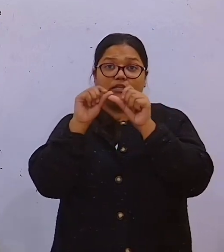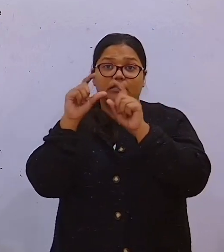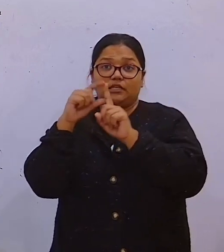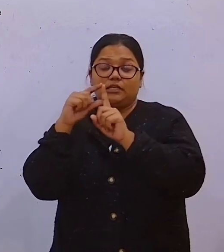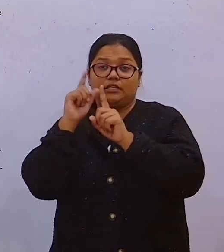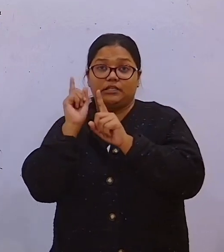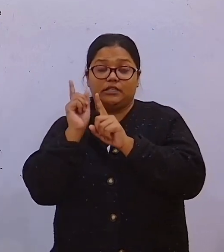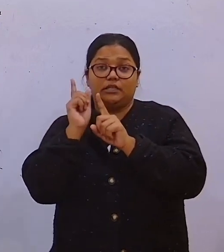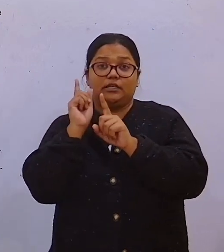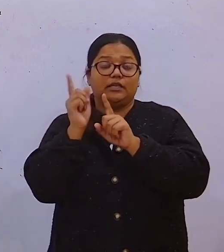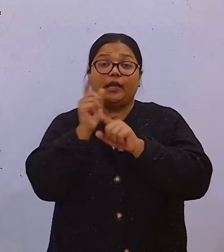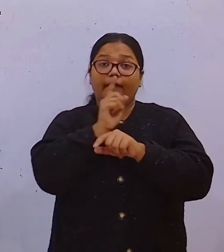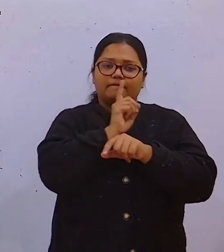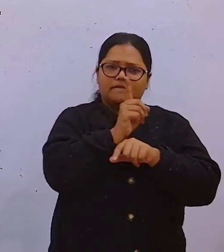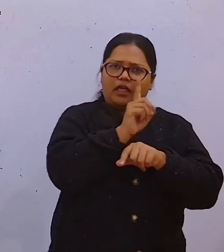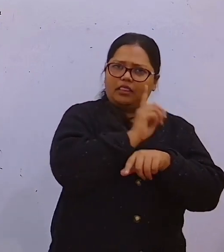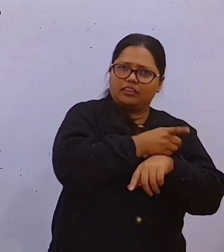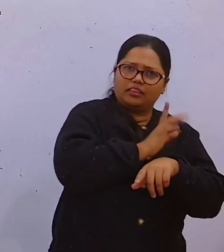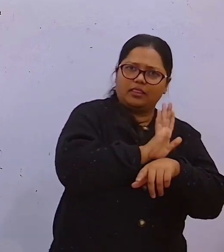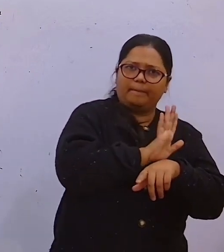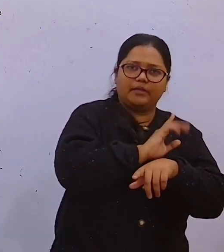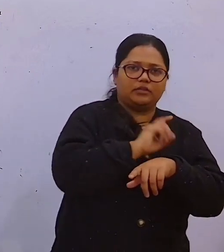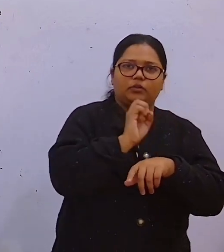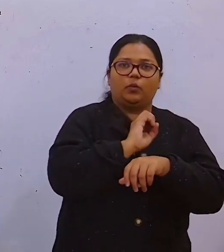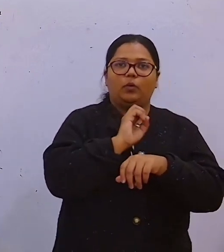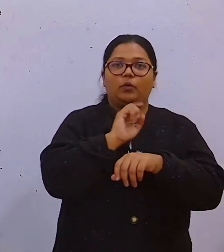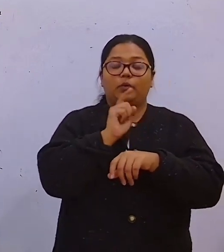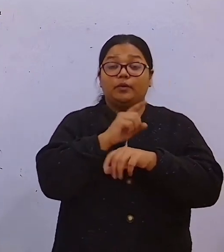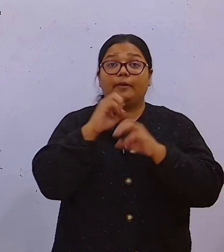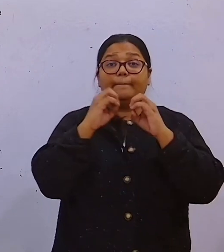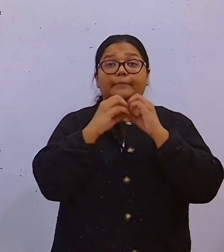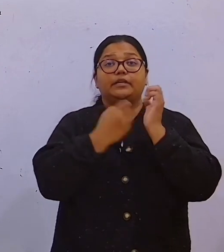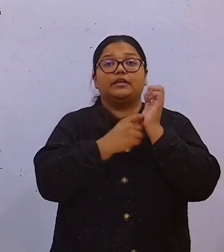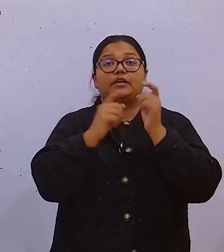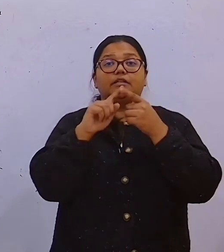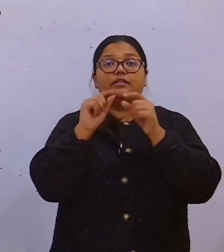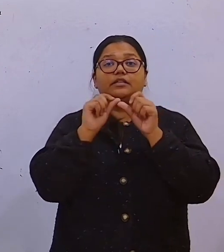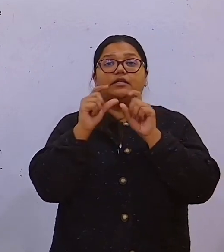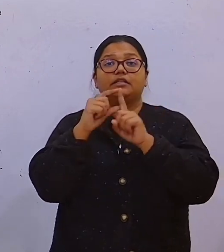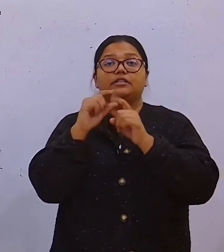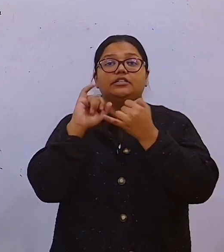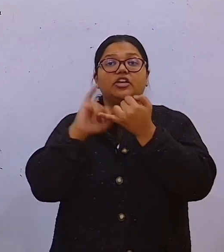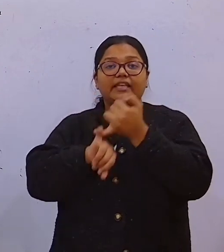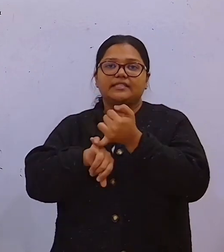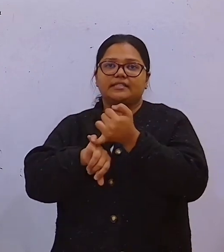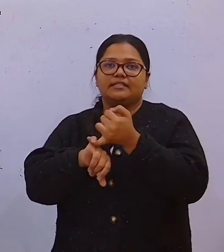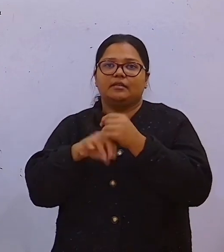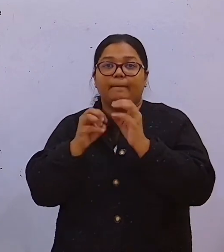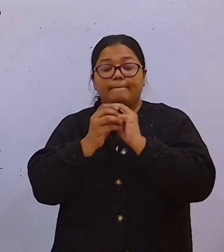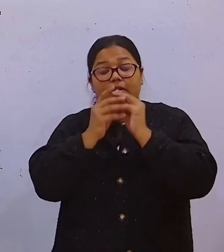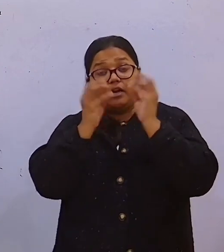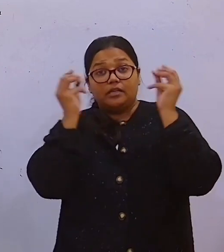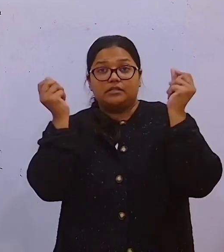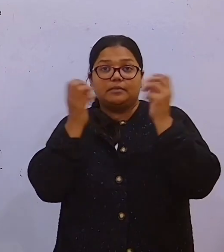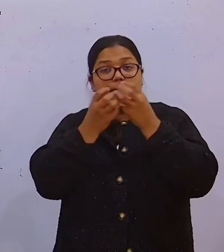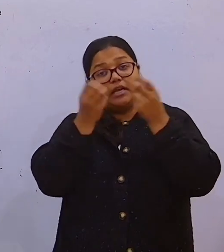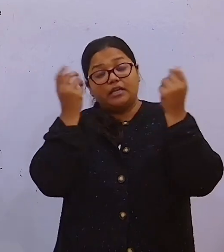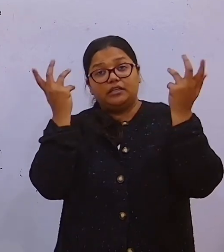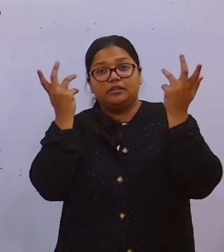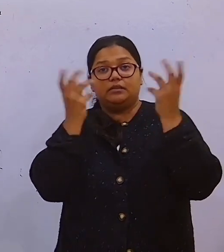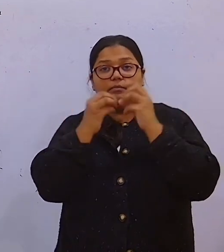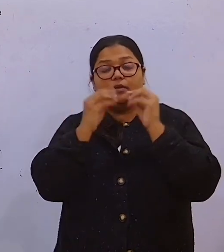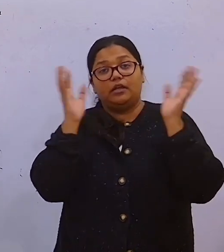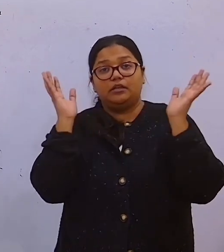या लॉव्स लगाना है. तो दो है तो मैंने क्या लिखा? ही गॉट टू लॉव्स ब्रेड. क्लियर